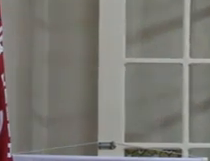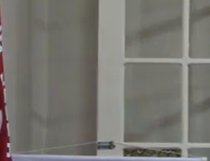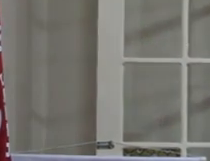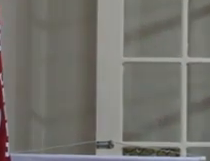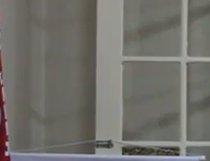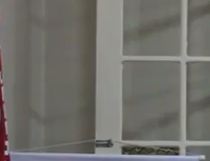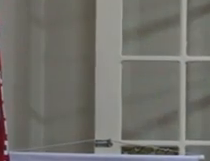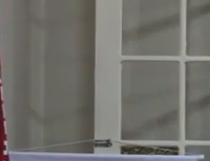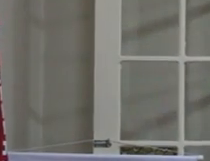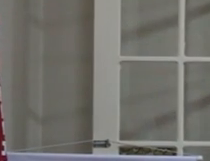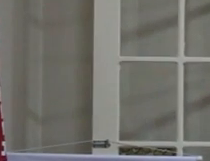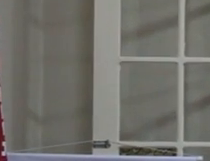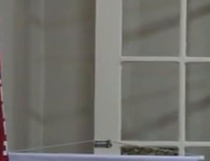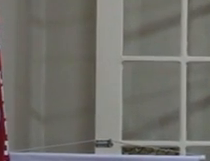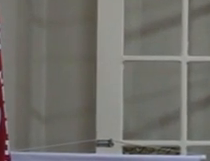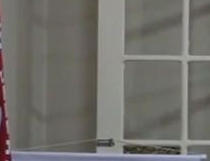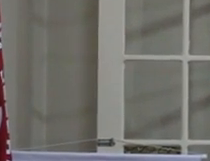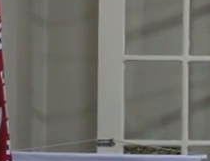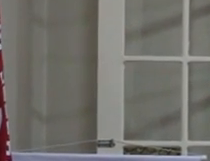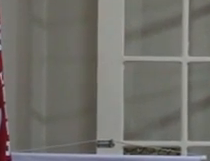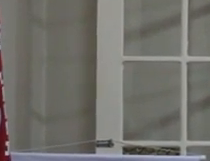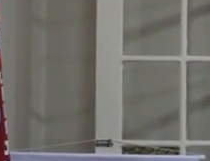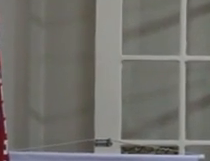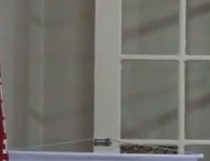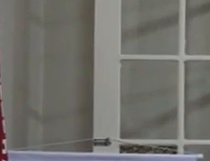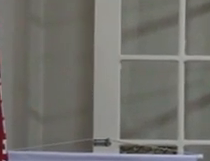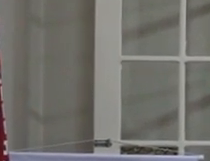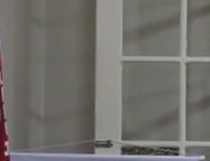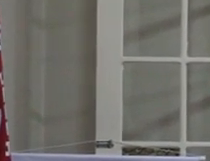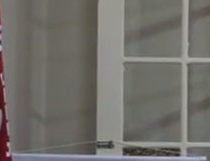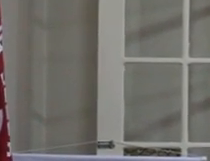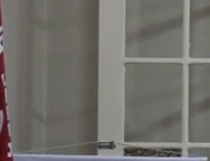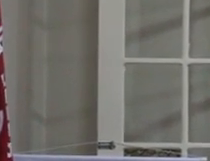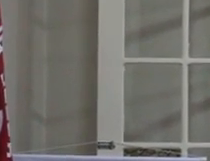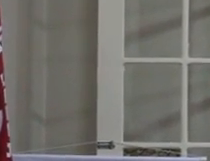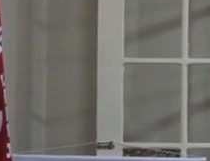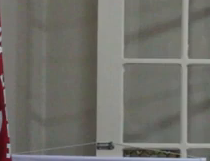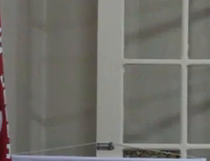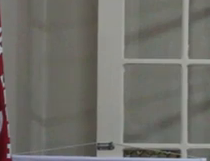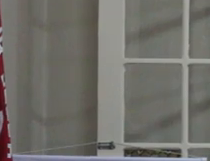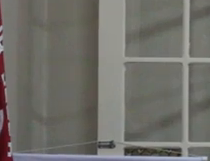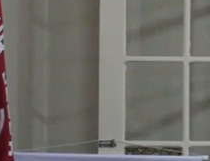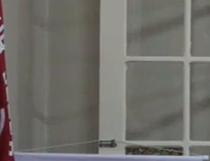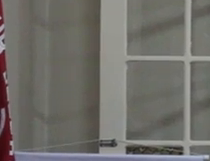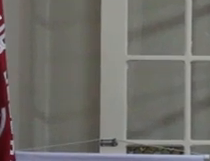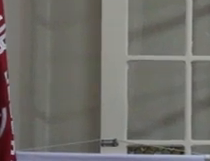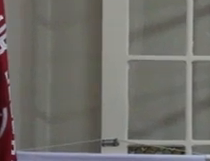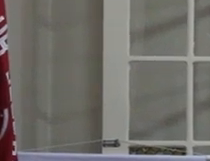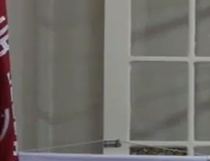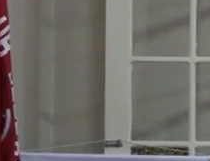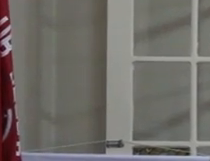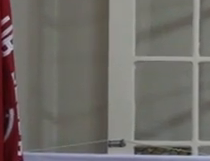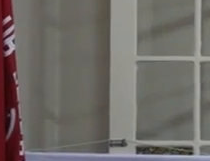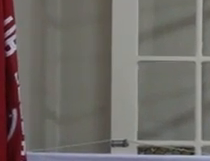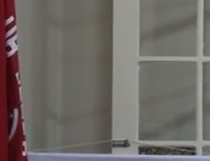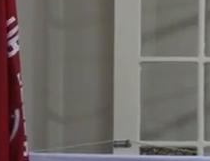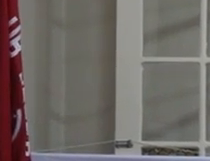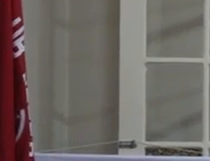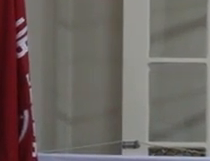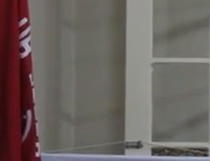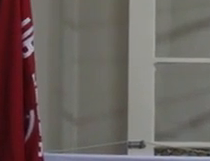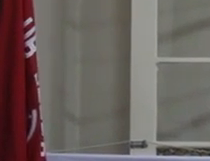Pato Branco, um evento com o prefeito, uma ação que tinha feito em Pato Branco, que envolve a parte também de cultura, de educação para